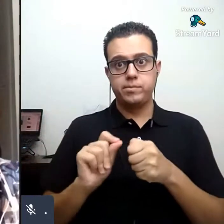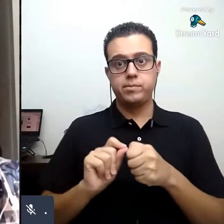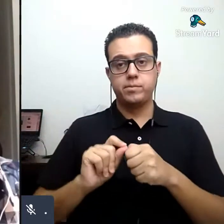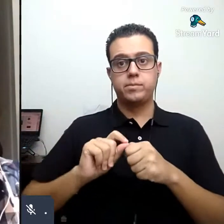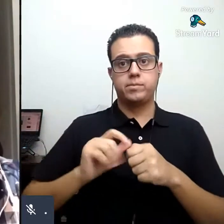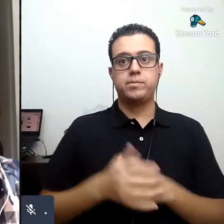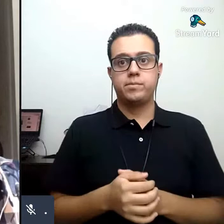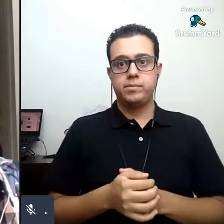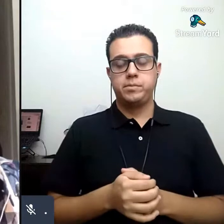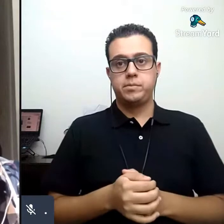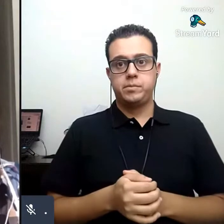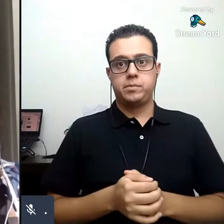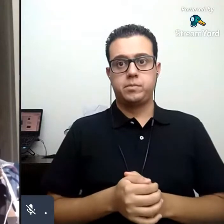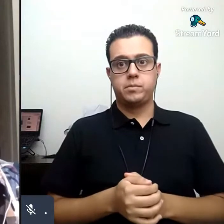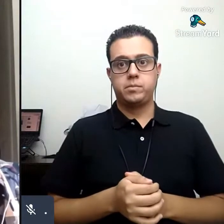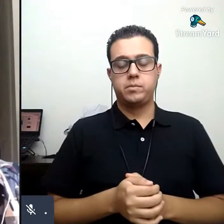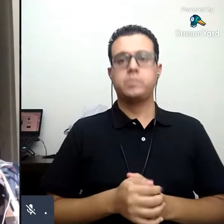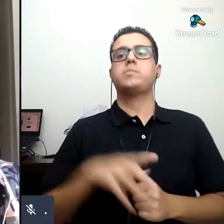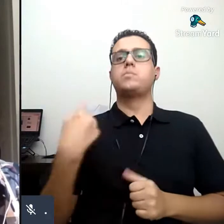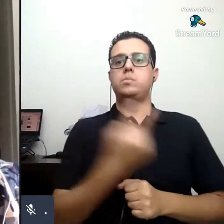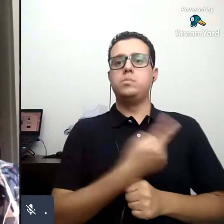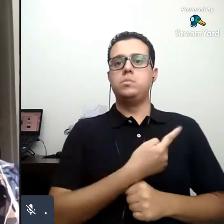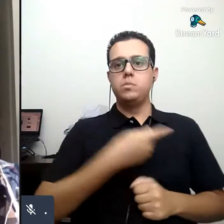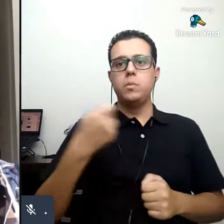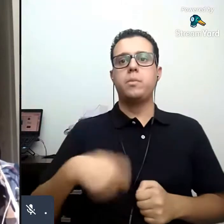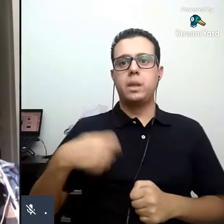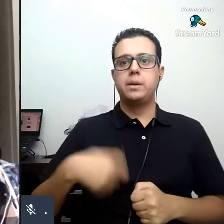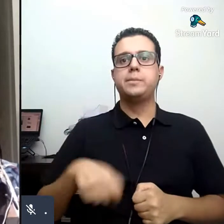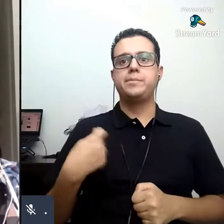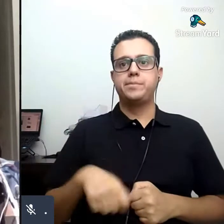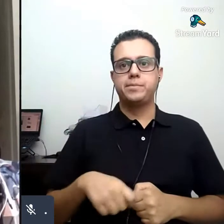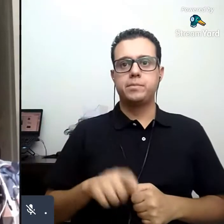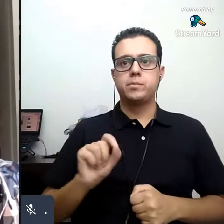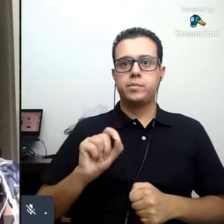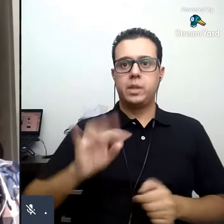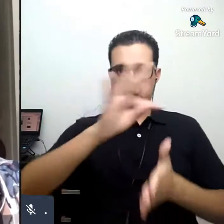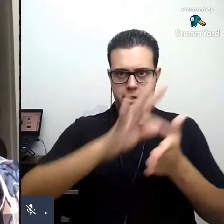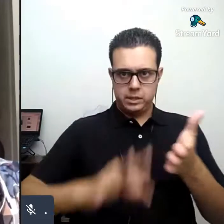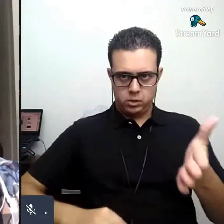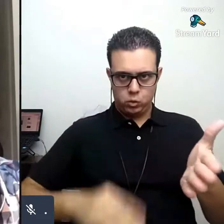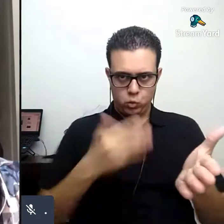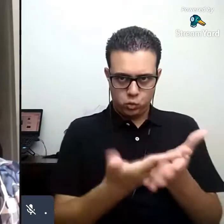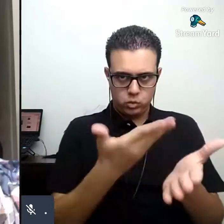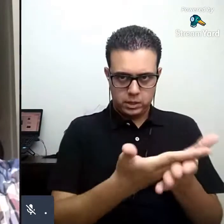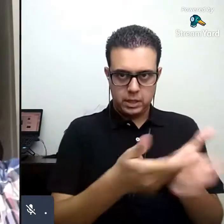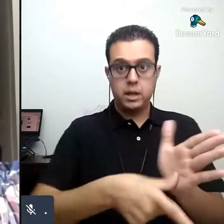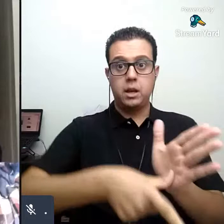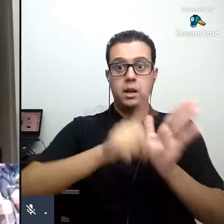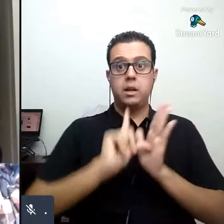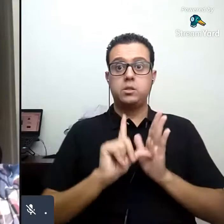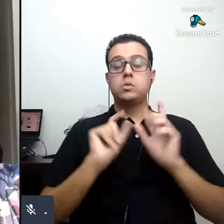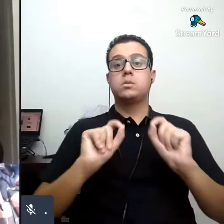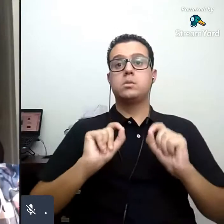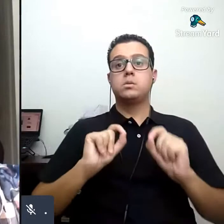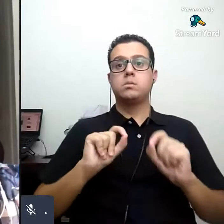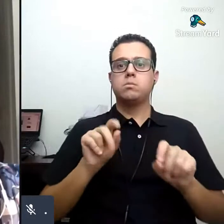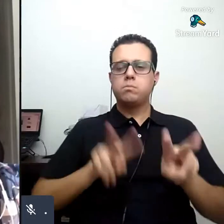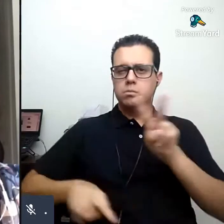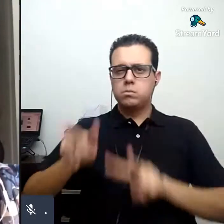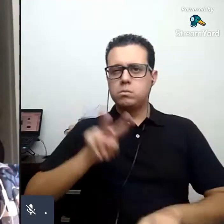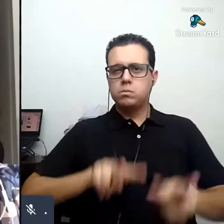A gente precisa sempre, antes de estudar o texto propriamente, procurar analisar um